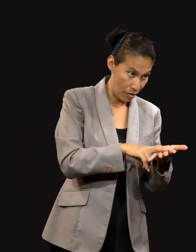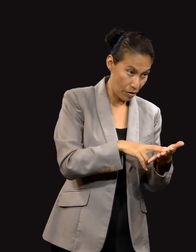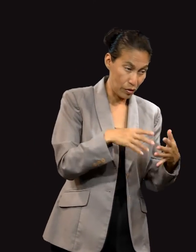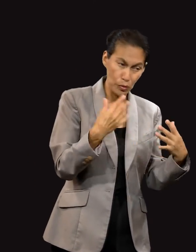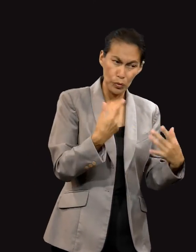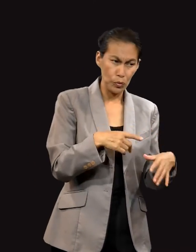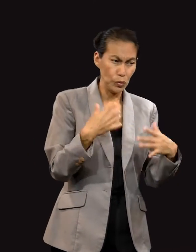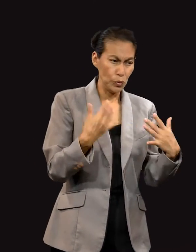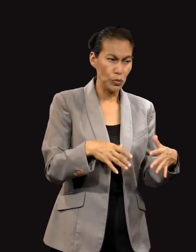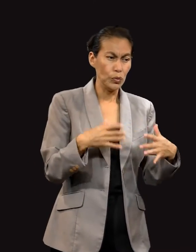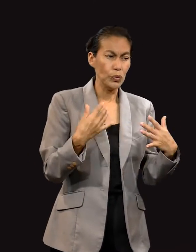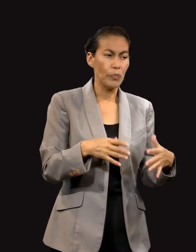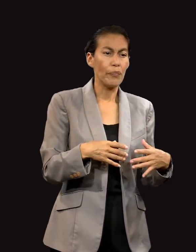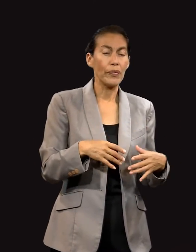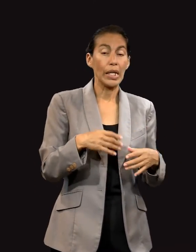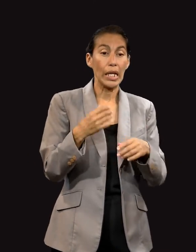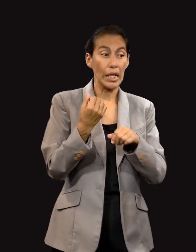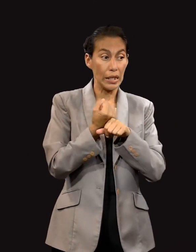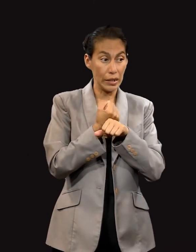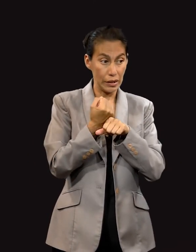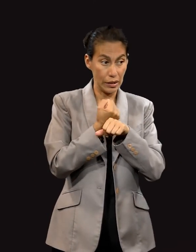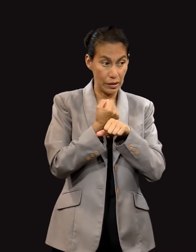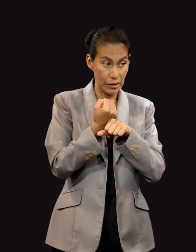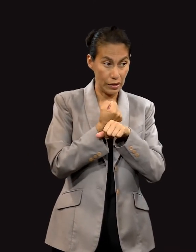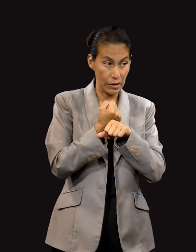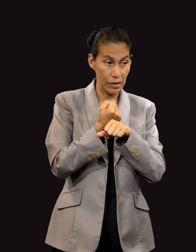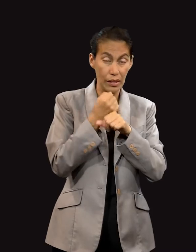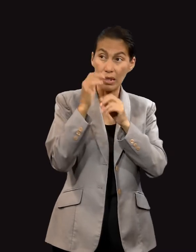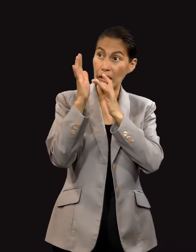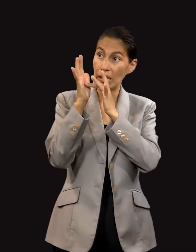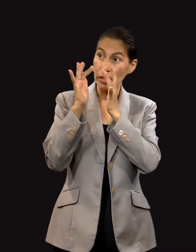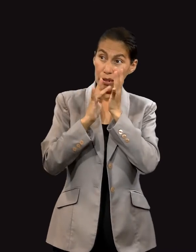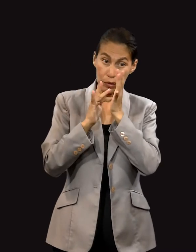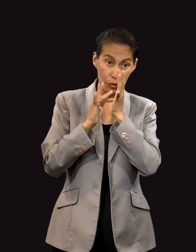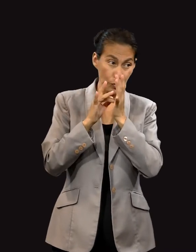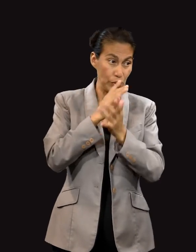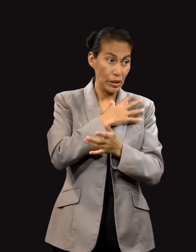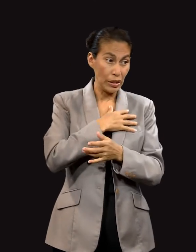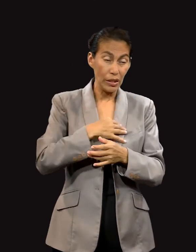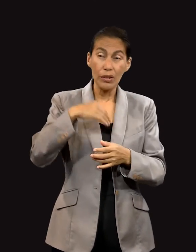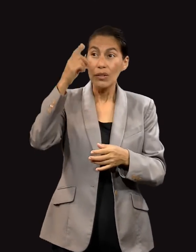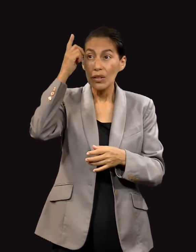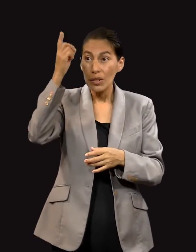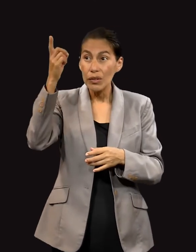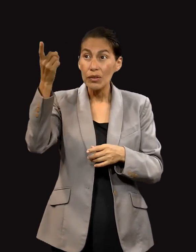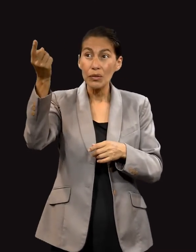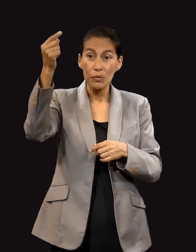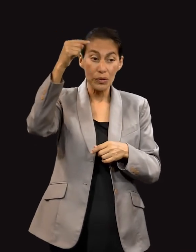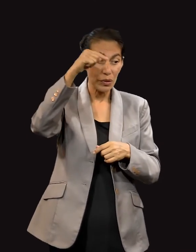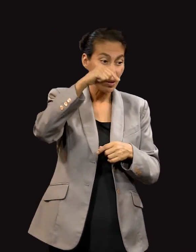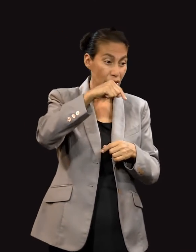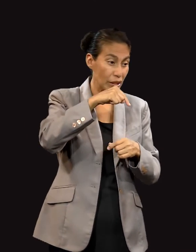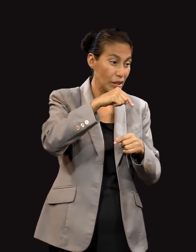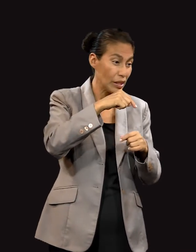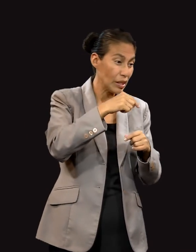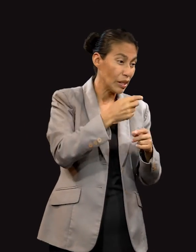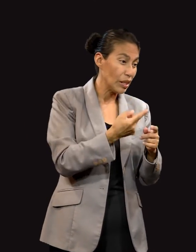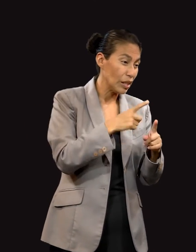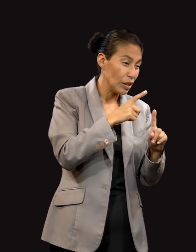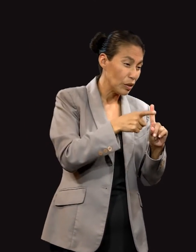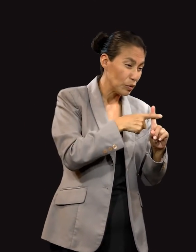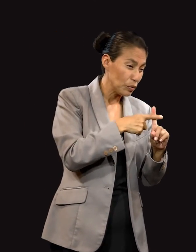la sangre del propio Hijo de Dios fue vertida para que pudiera haber un acceso